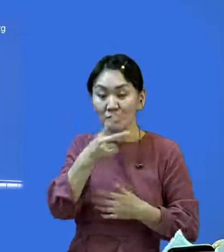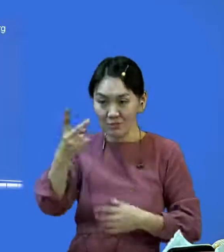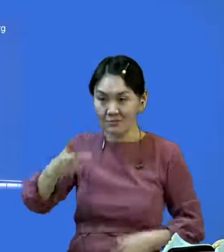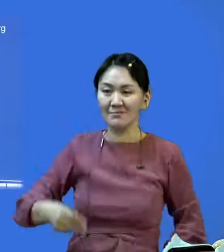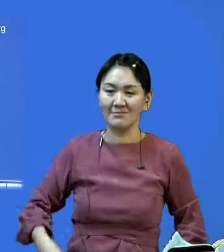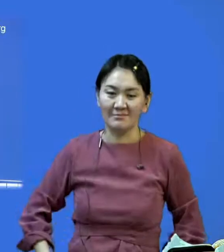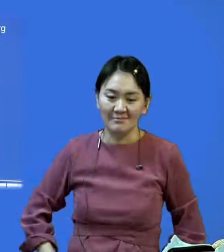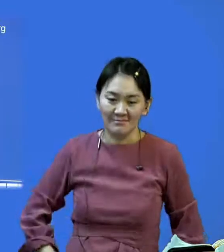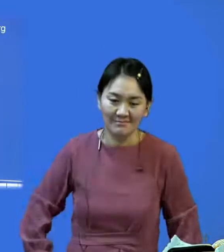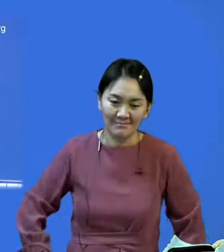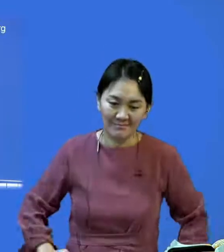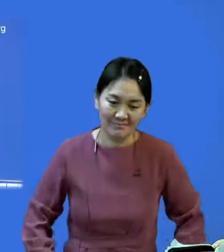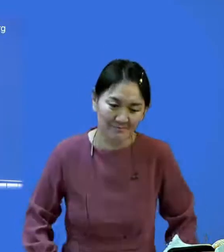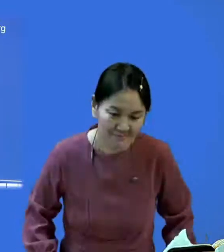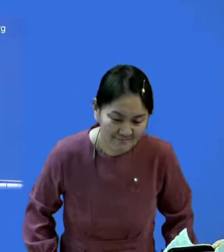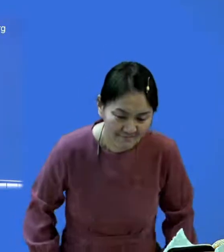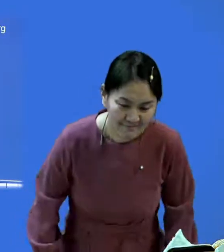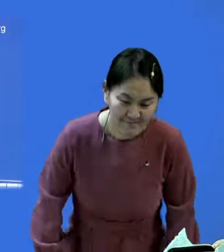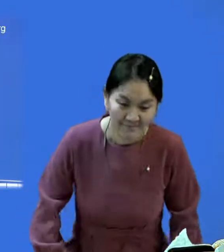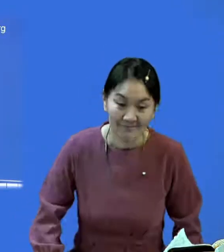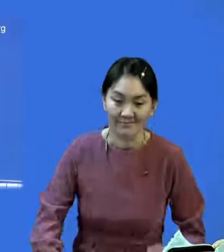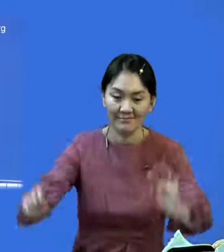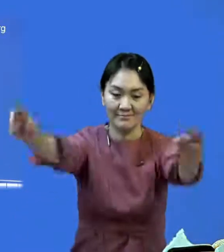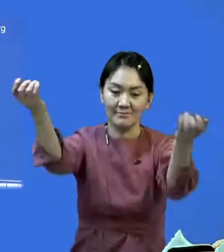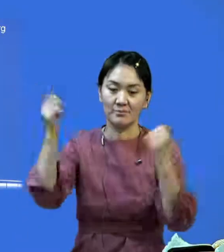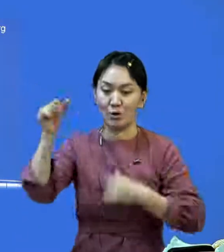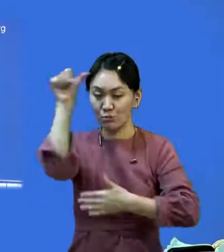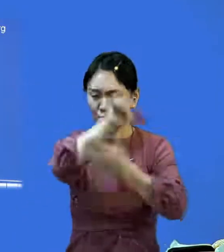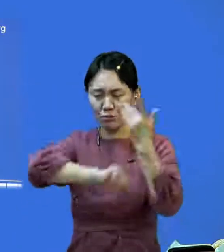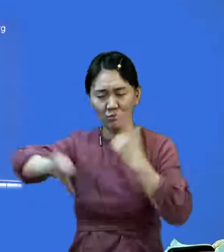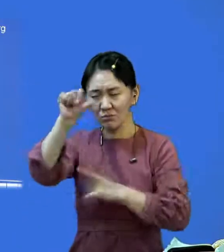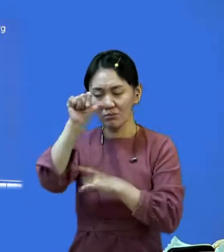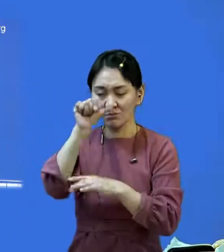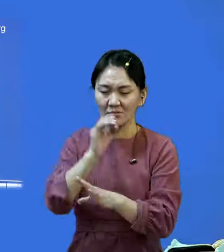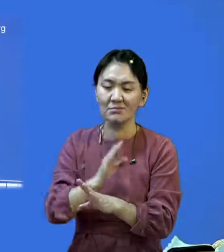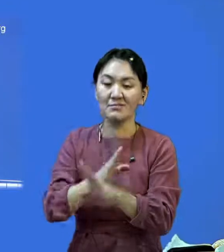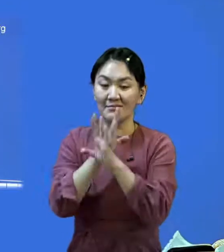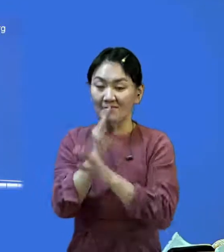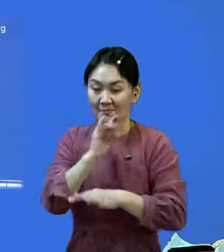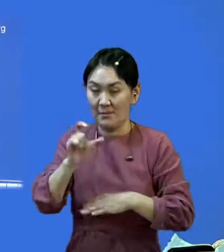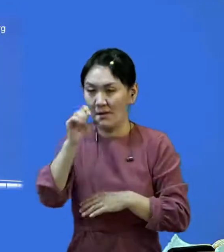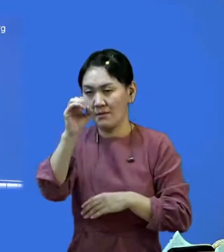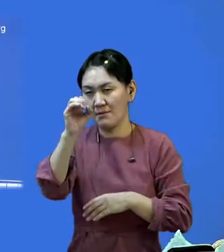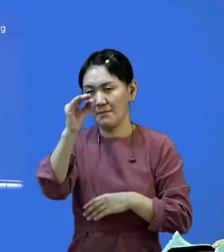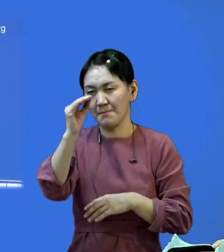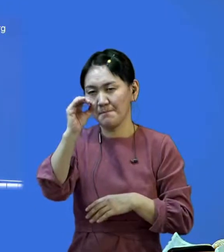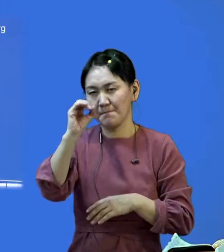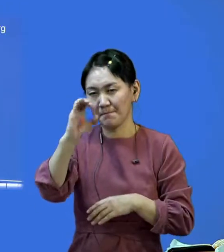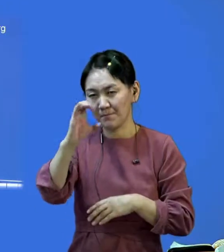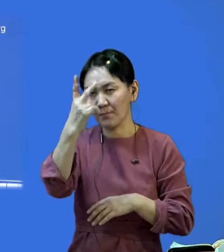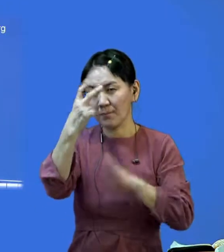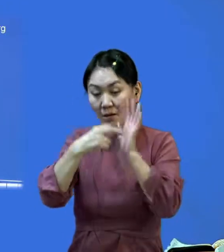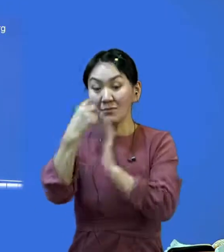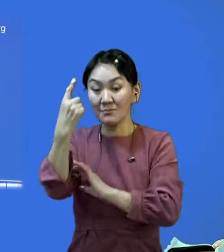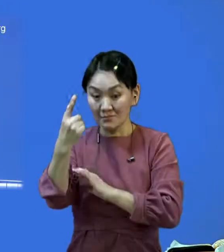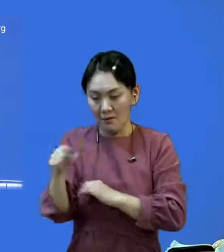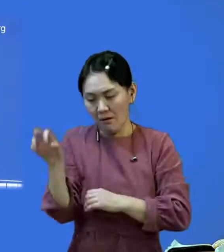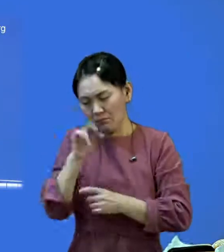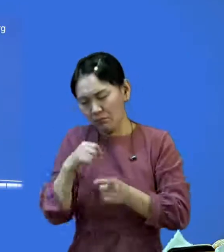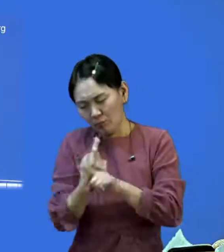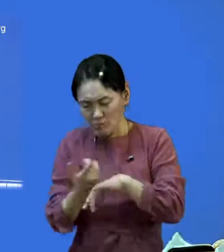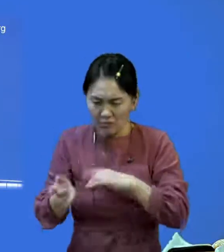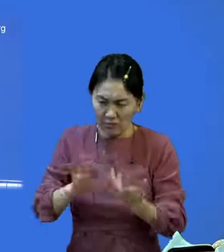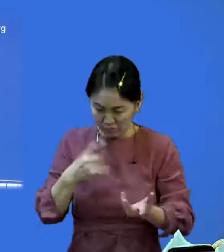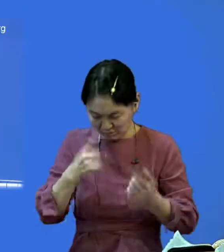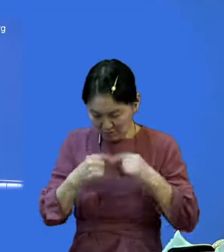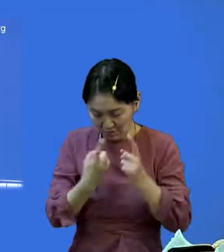Тийм учраас зөвд хөгдөжээ гэсэн байна. Эфес 2:1 дээрээс харуул алдаа зөрчил нүглийнхэн учир өгсөн